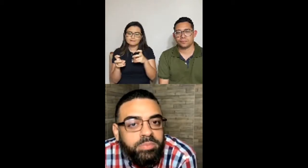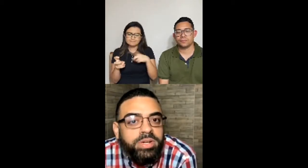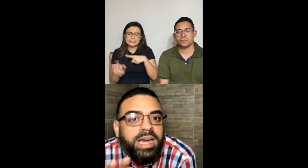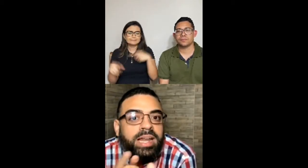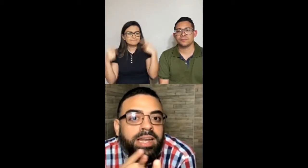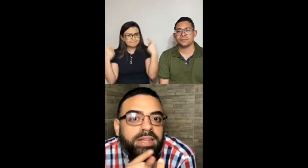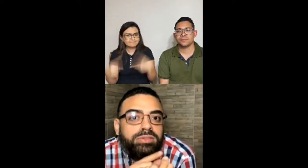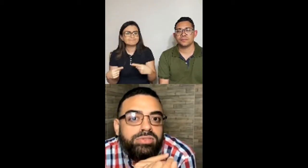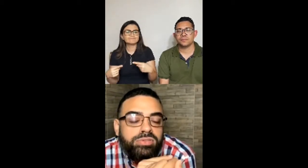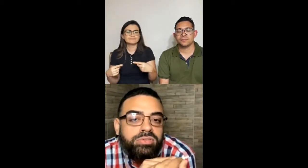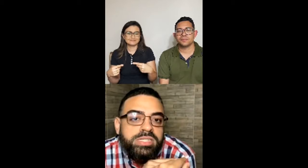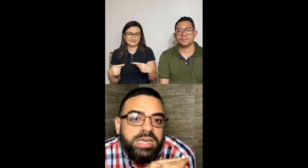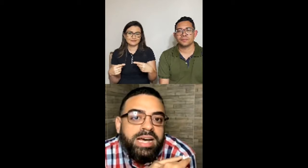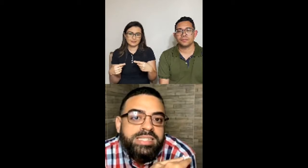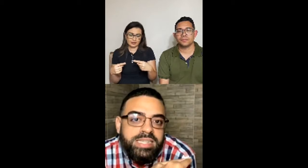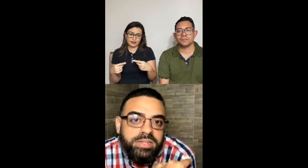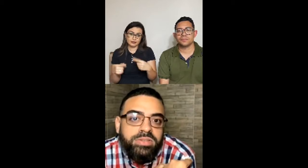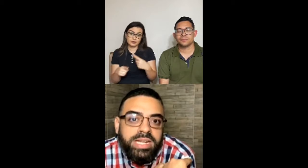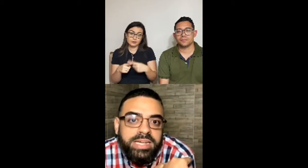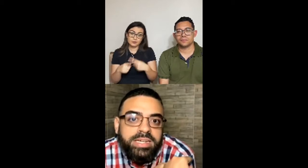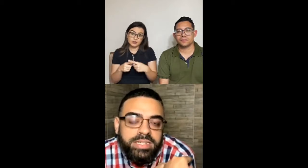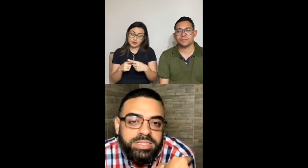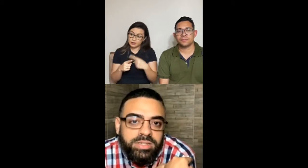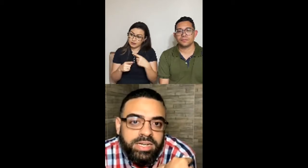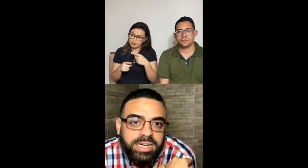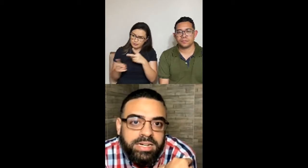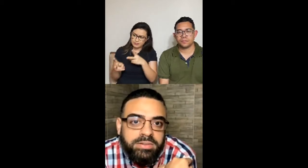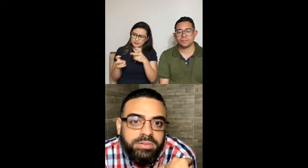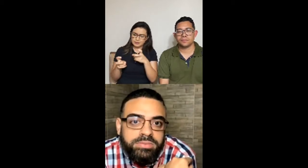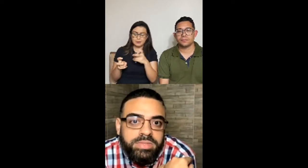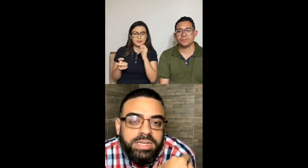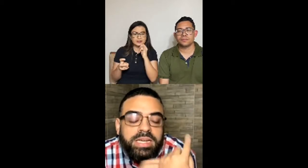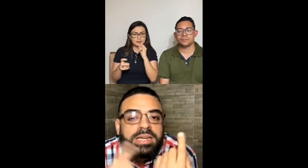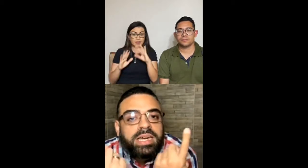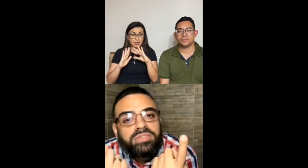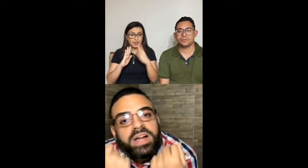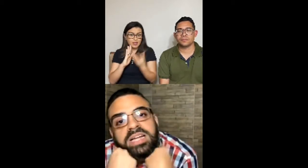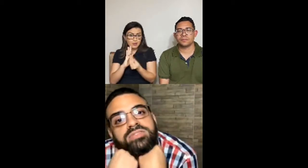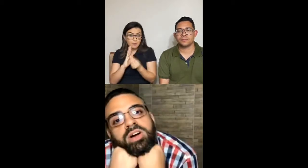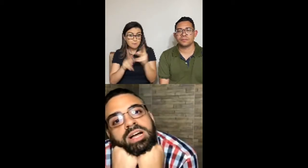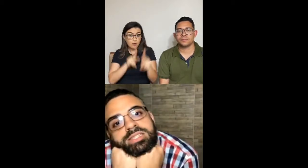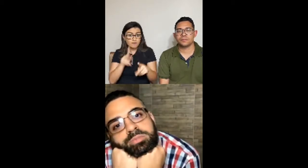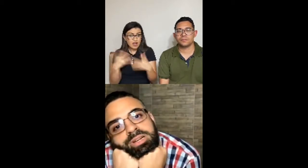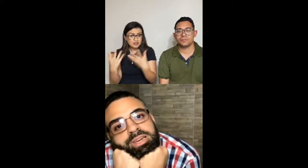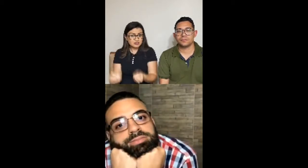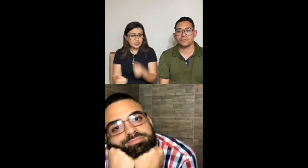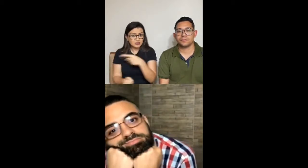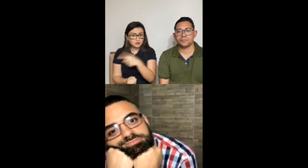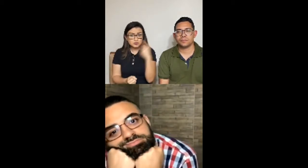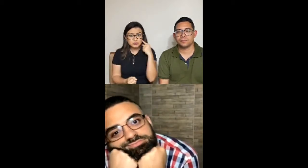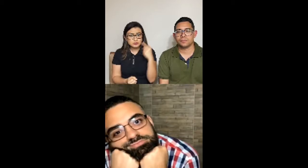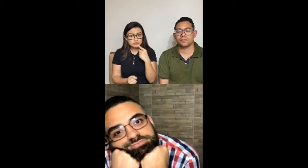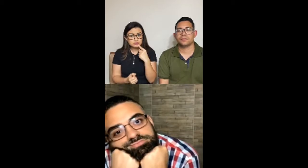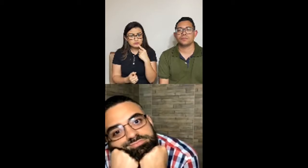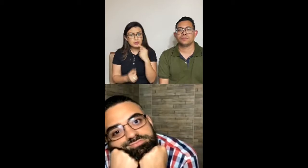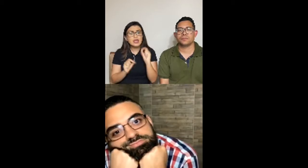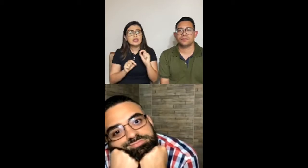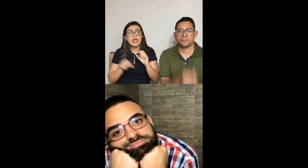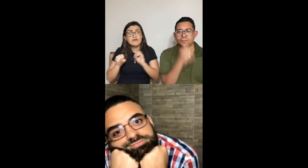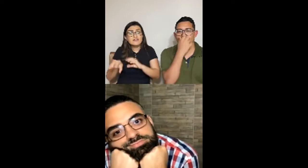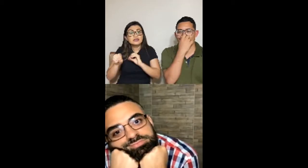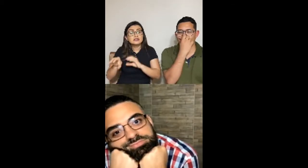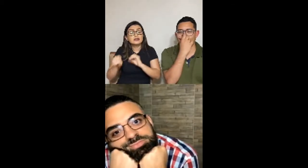percebi que o desafio ainda era maior. Porque além do surdo ser aceito na igreja